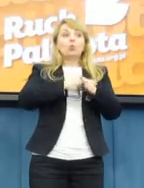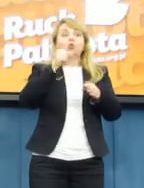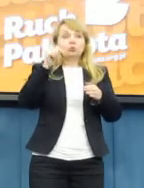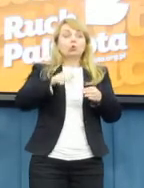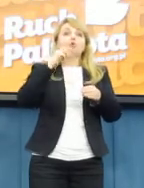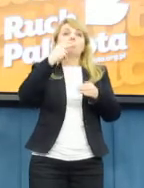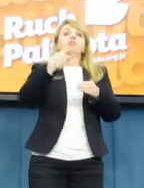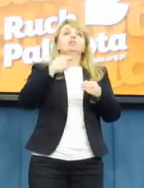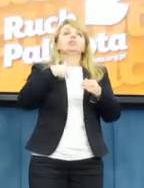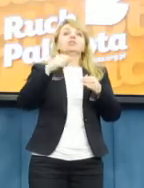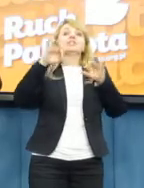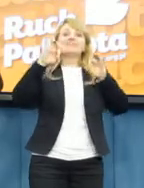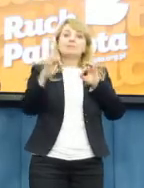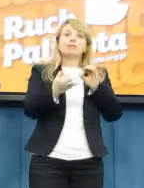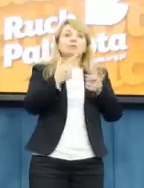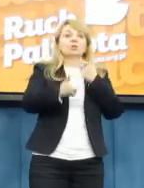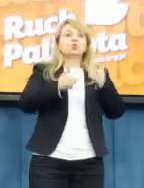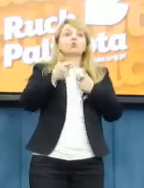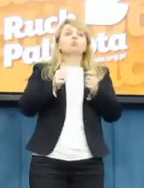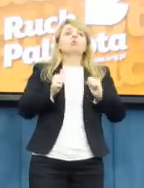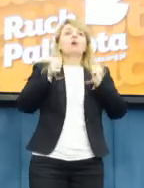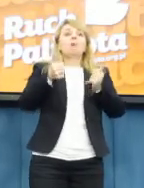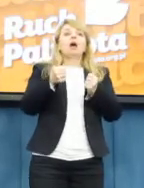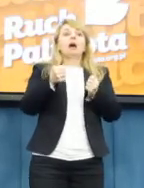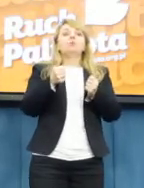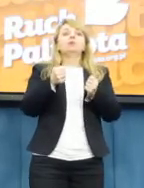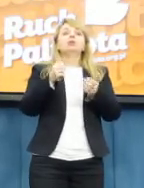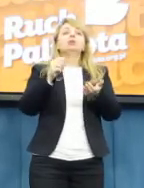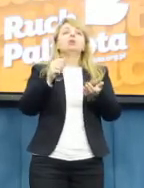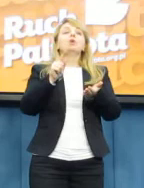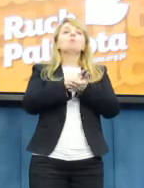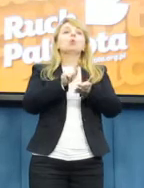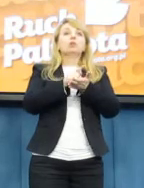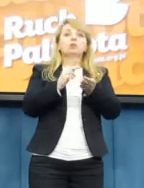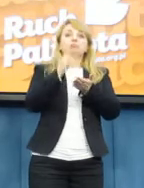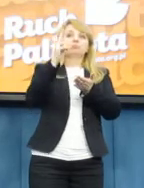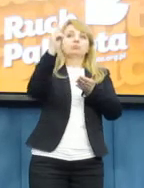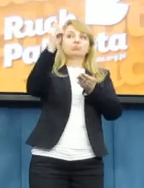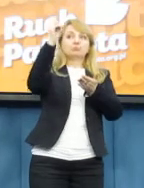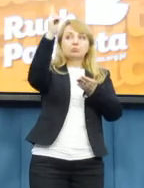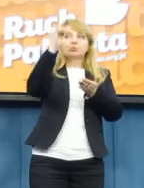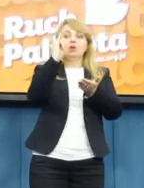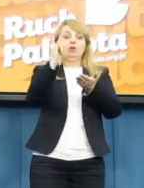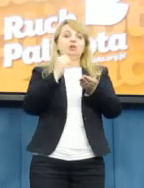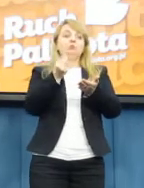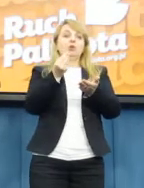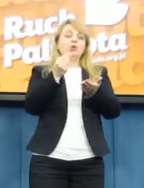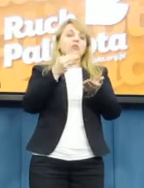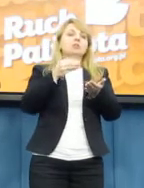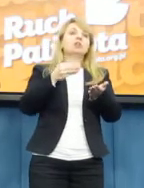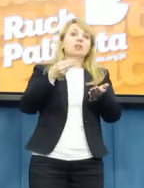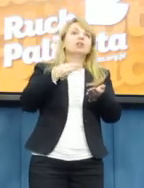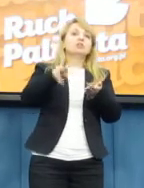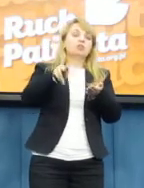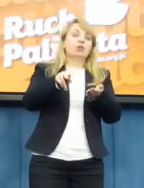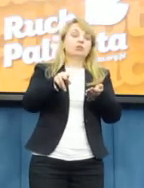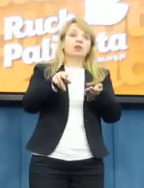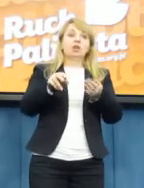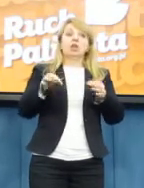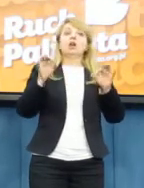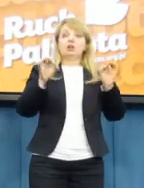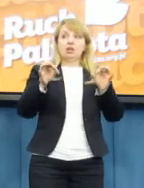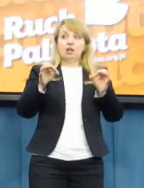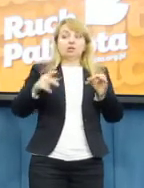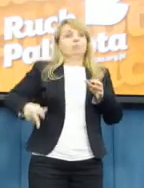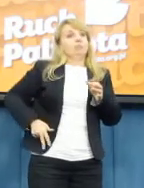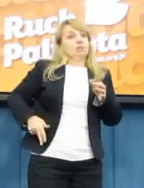koszty i nałoży mi karny podatek. No to jest znowu stawianie na głowie podstawowych zasad funkcjonowania demokratycznego państwa. Tak więc konkludując, minister Rostowski